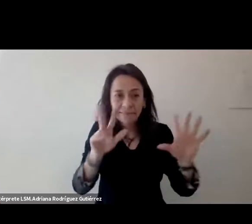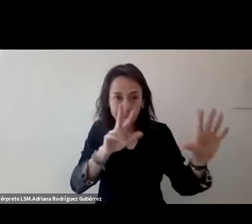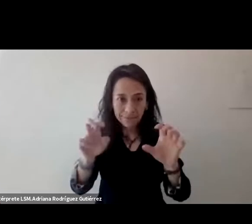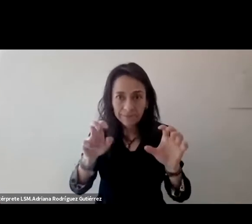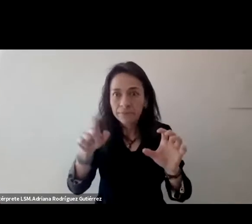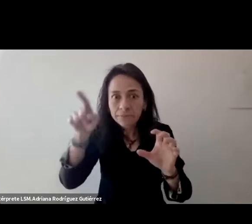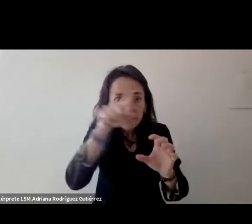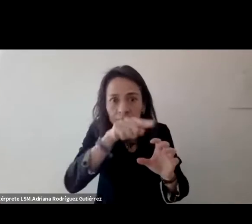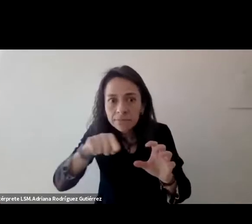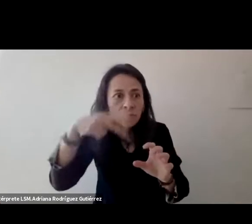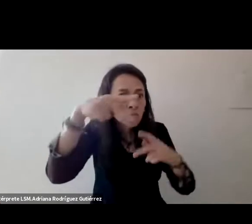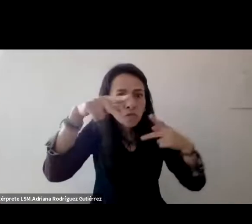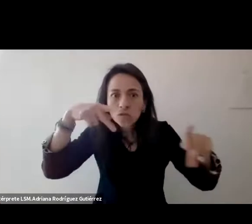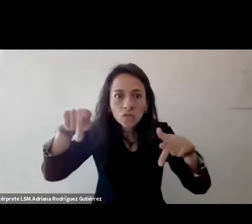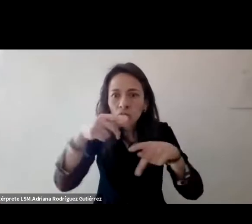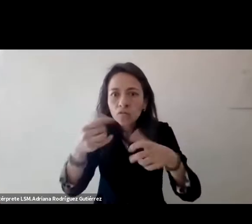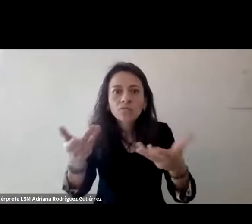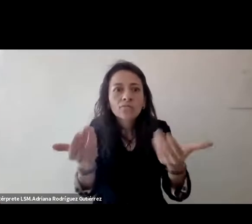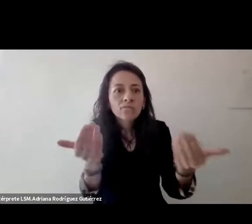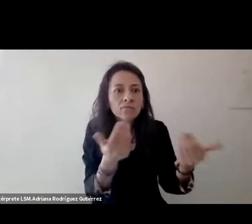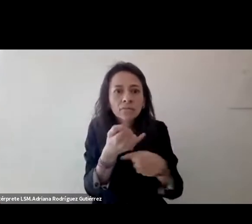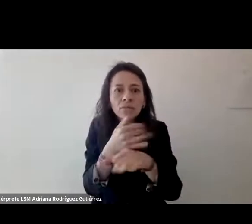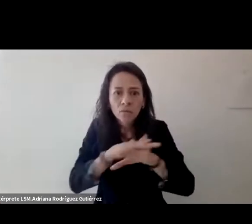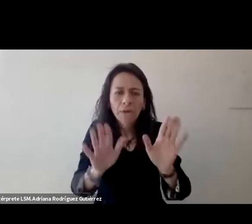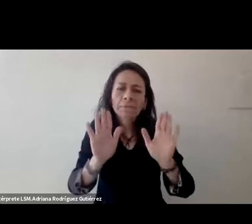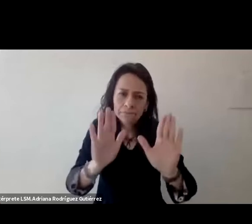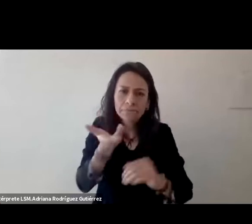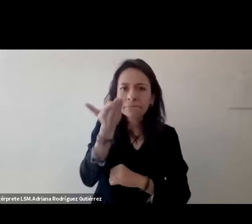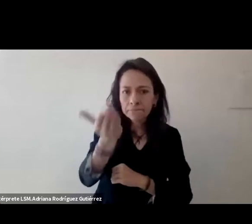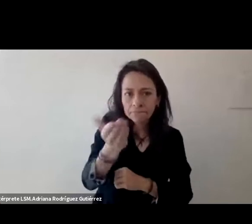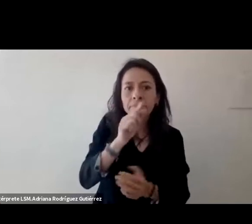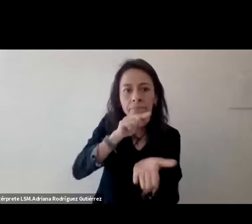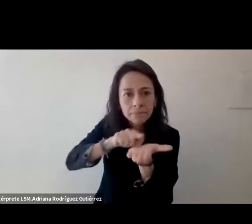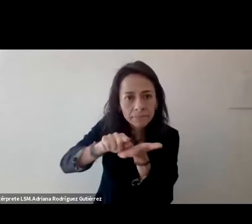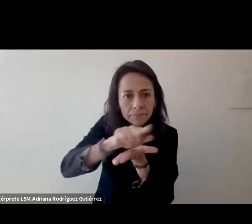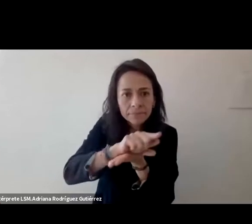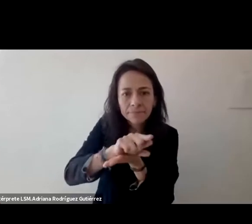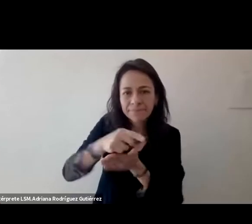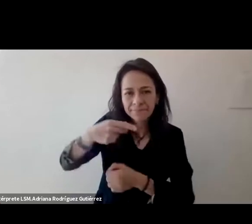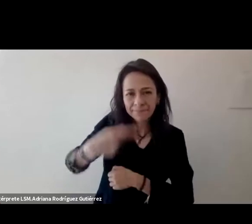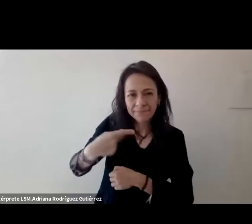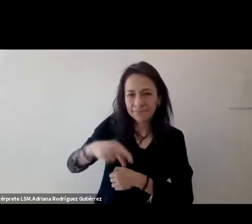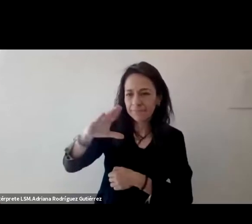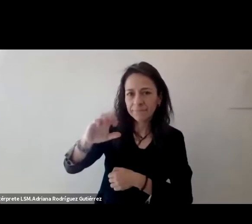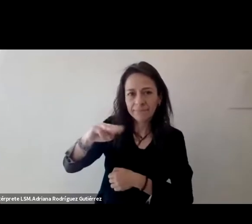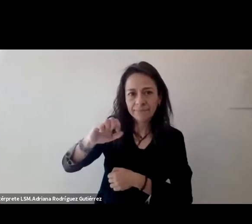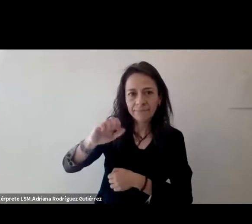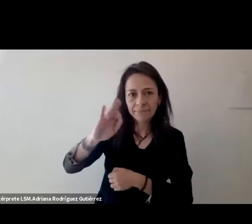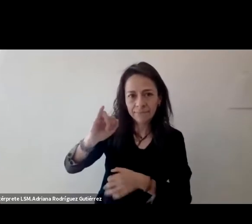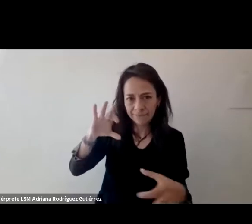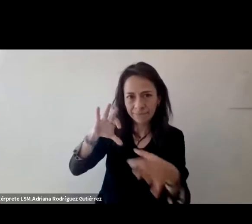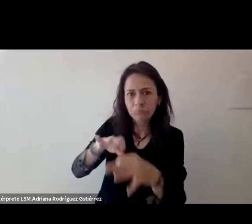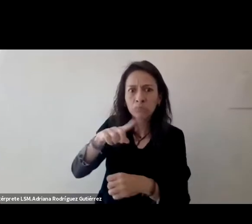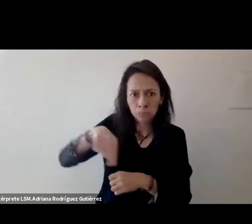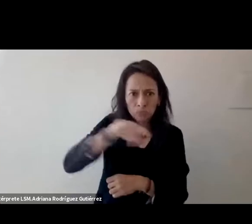les pedimos que la cuenta de Twitter de CEMEFI sirva para también que puedan